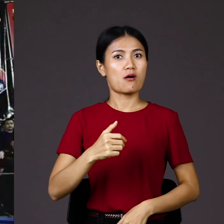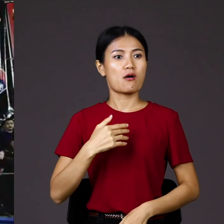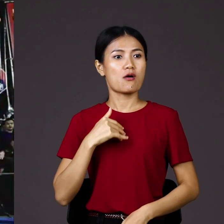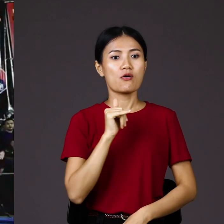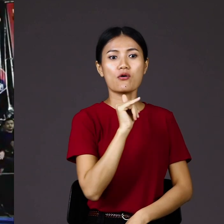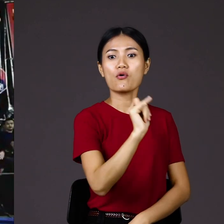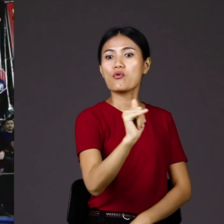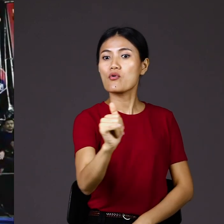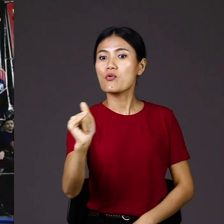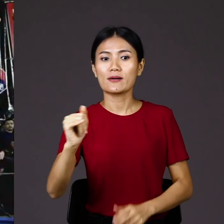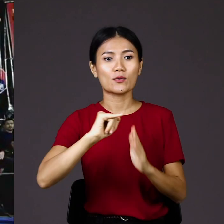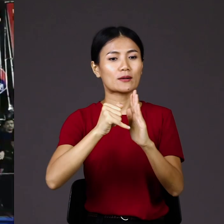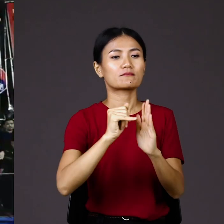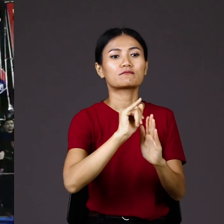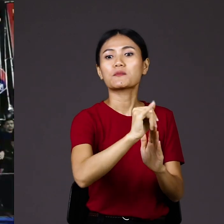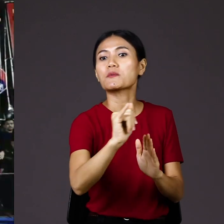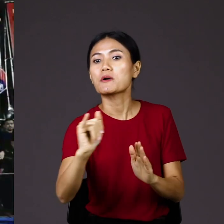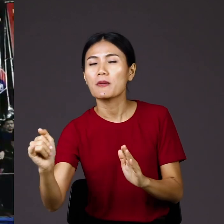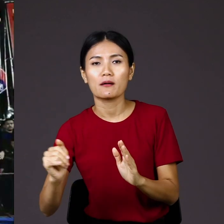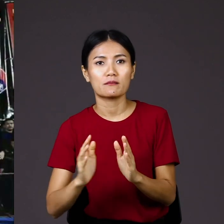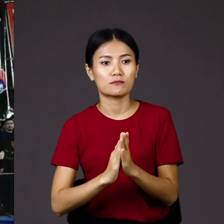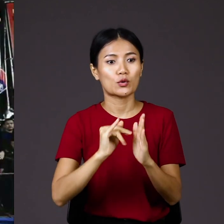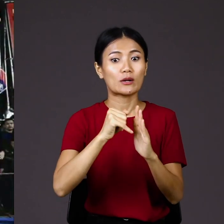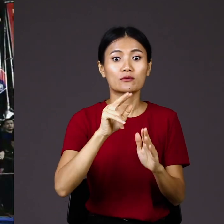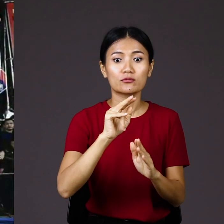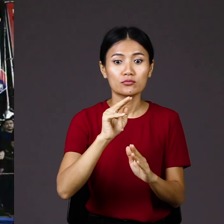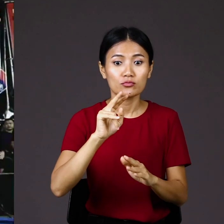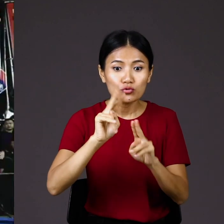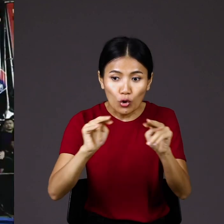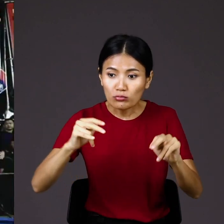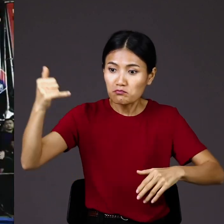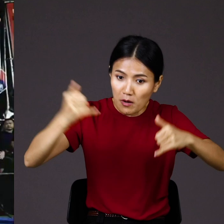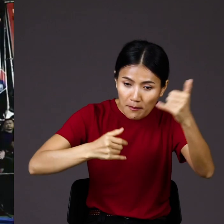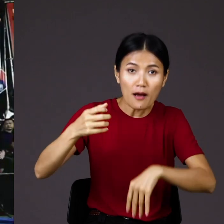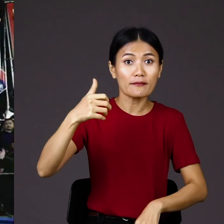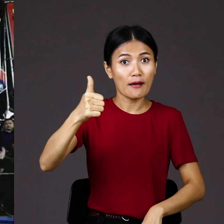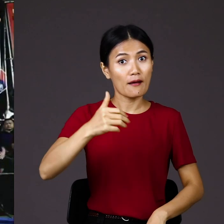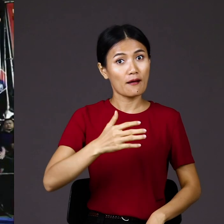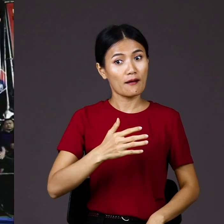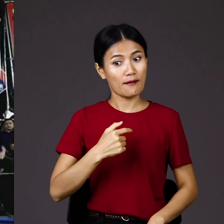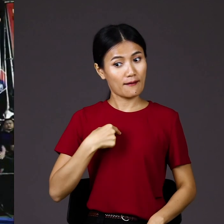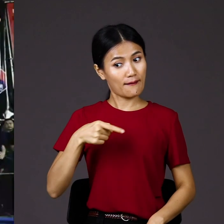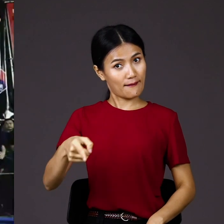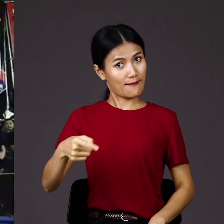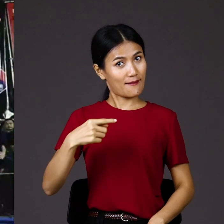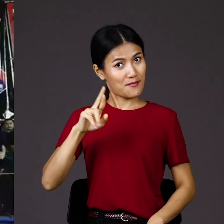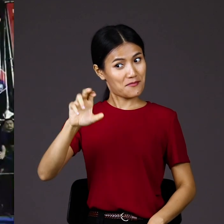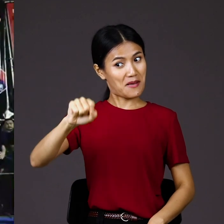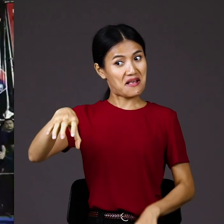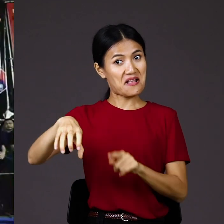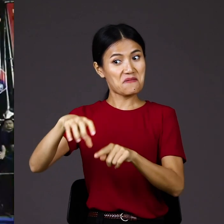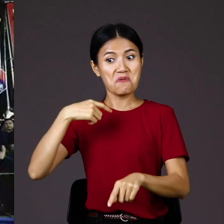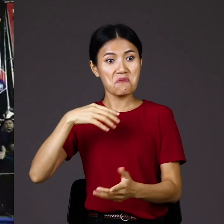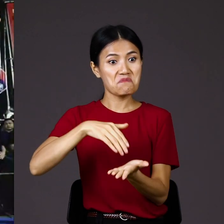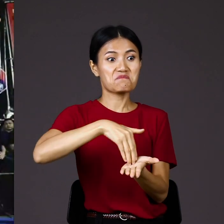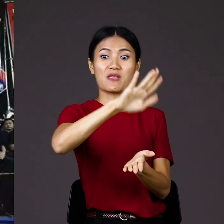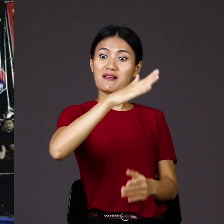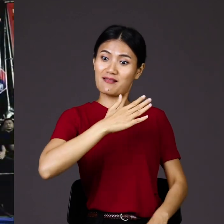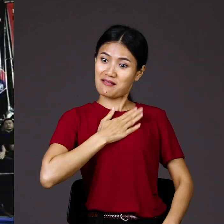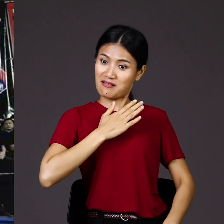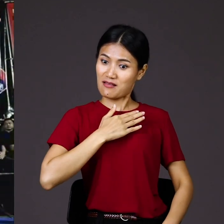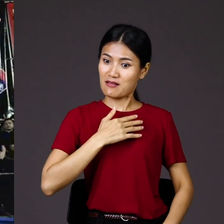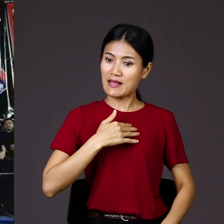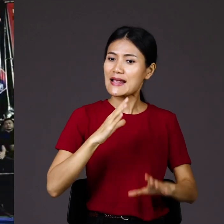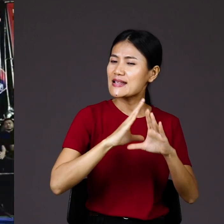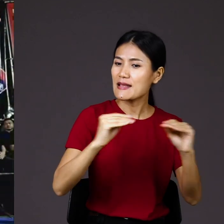เสียงที่นนทบุรีที่จังหวัดต่างๆทั่วประเทศไทยแทนที่จะเตะผมออกจากสภาแล้วพวกเราจะหายไป